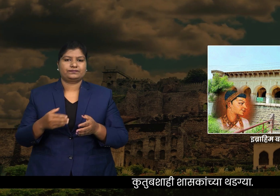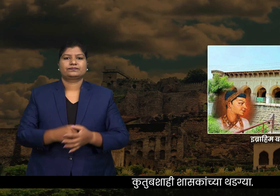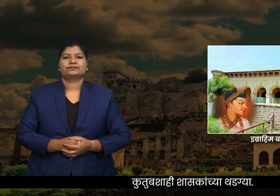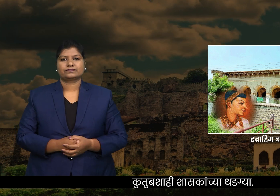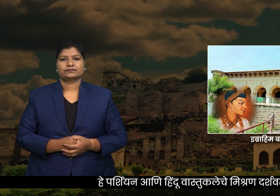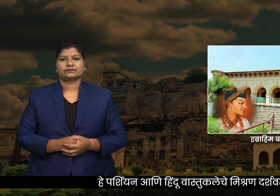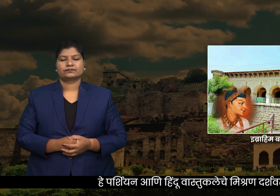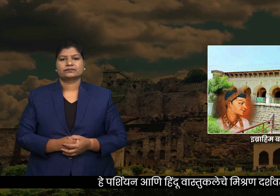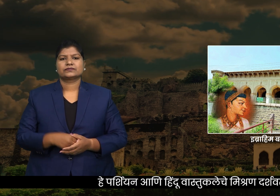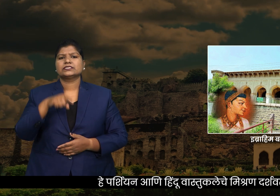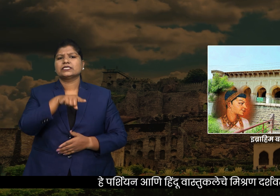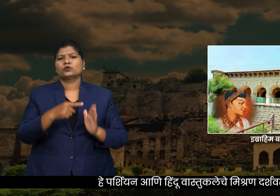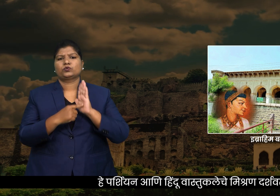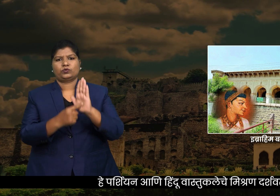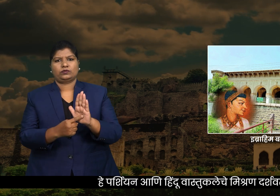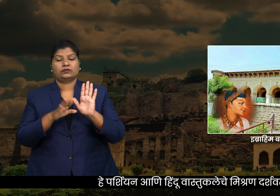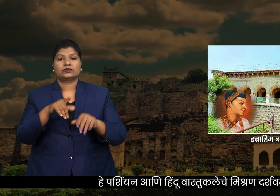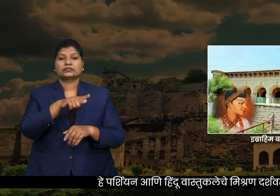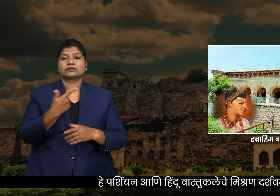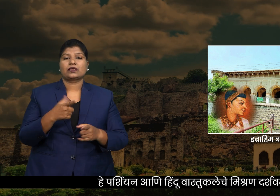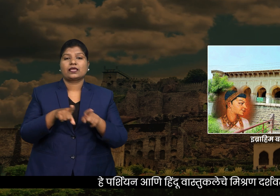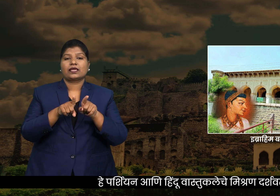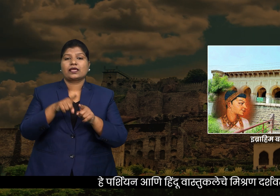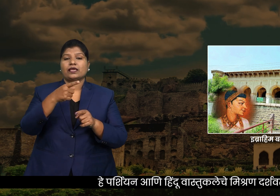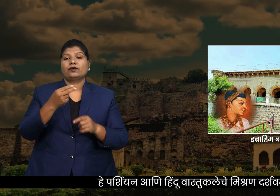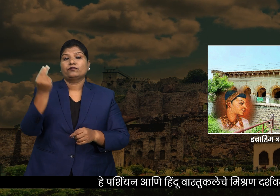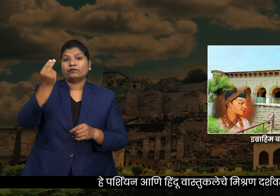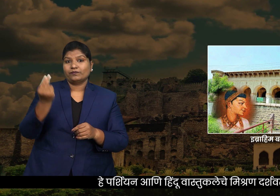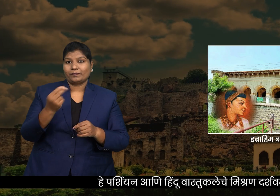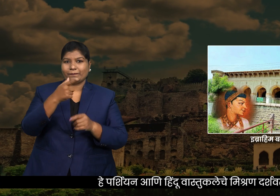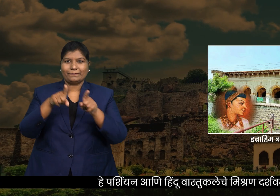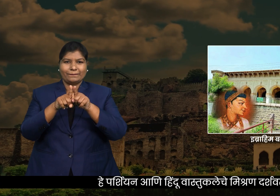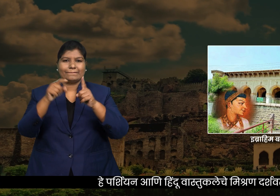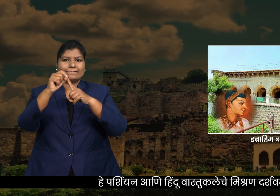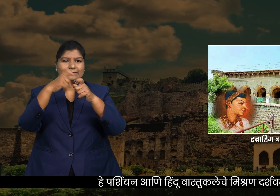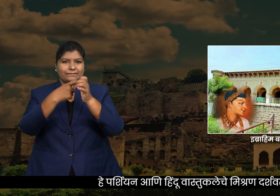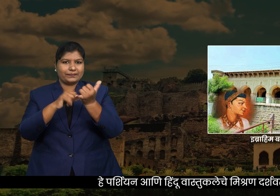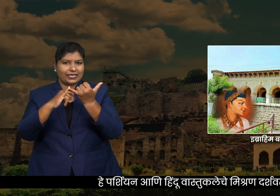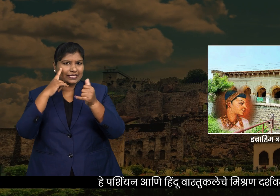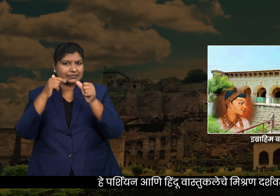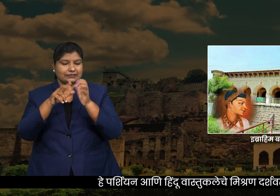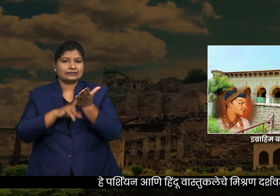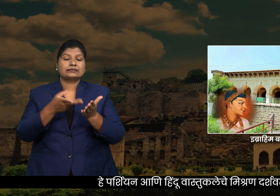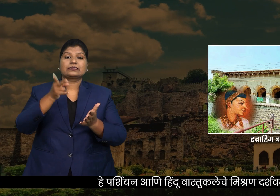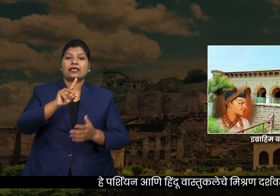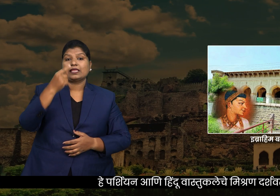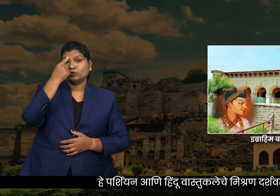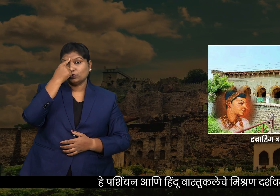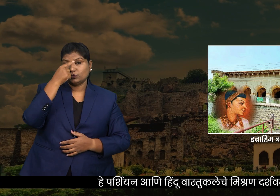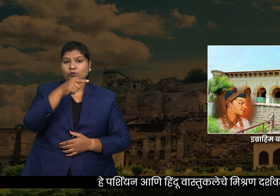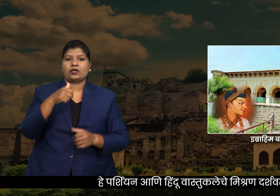थडग्या हे पर्शियन आणि हिंदू वास्तुकलेचे मिश्रण दर्शवते.